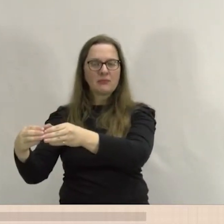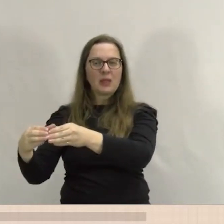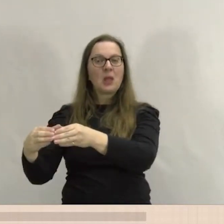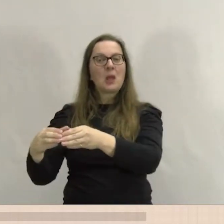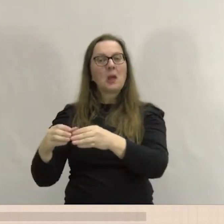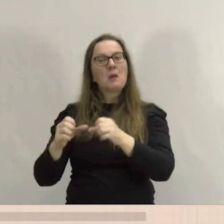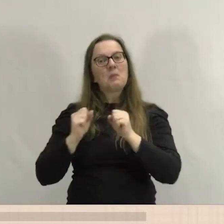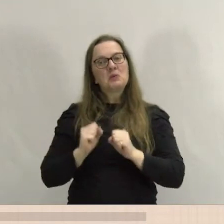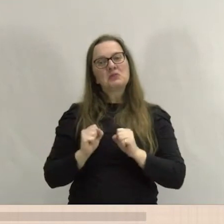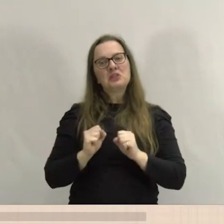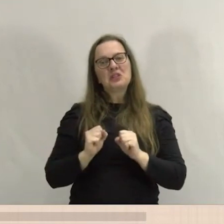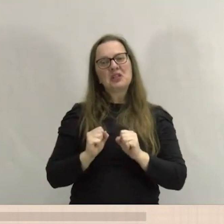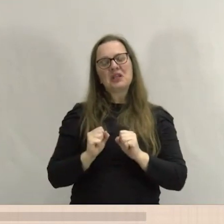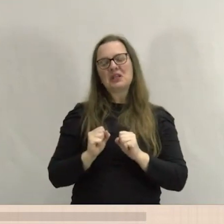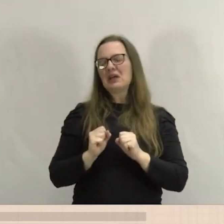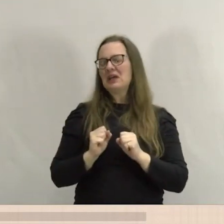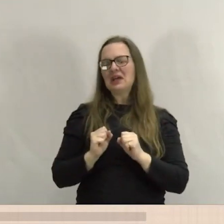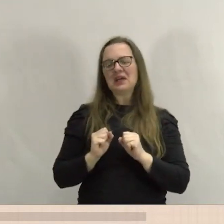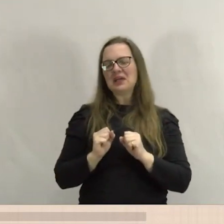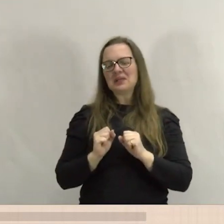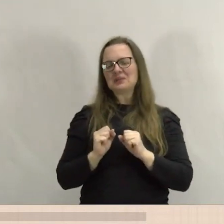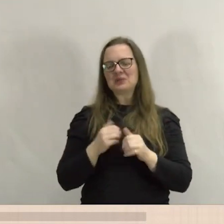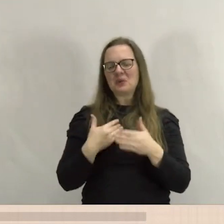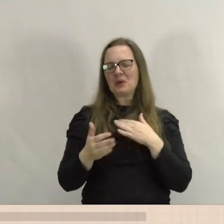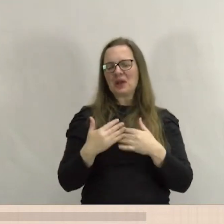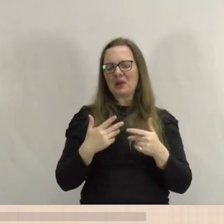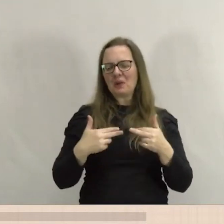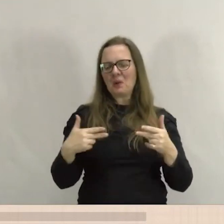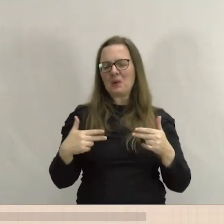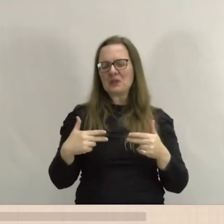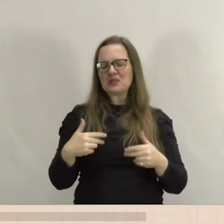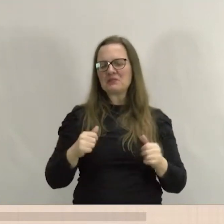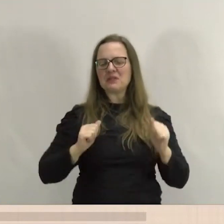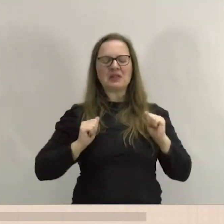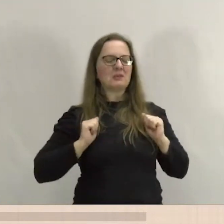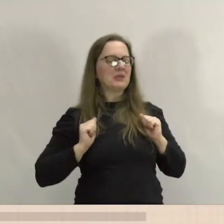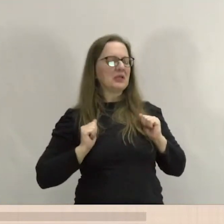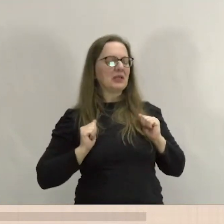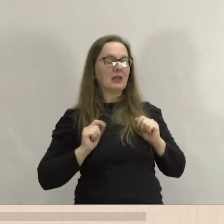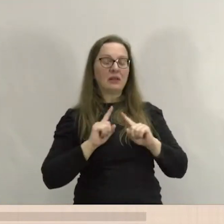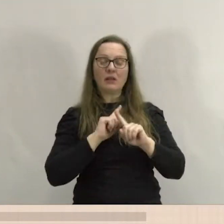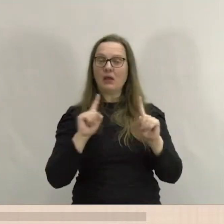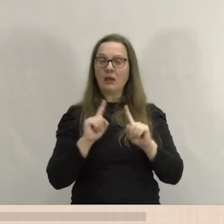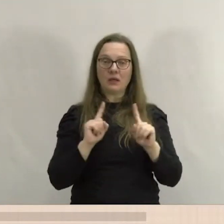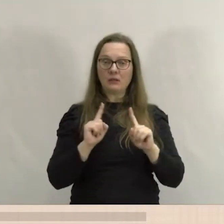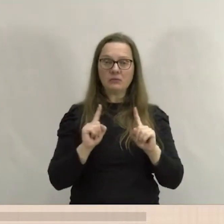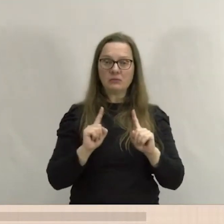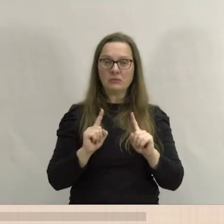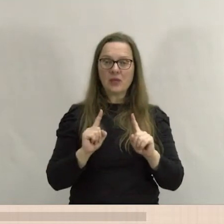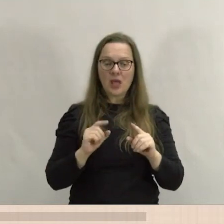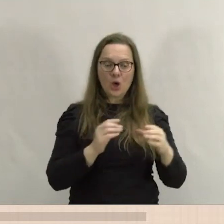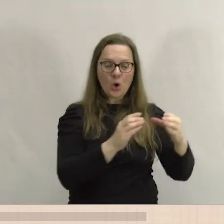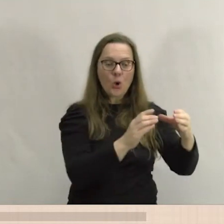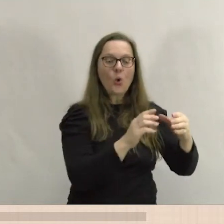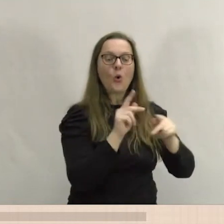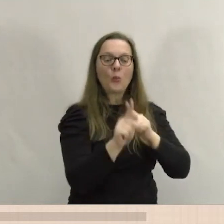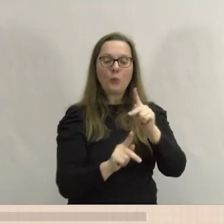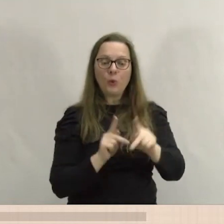quando quisesse, acampasse quando quisesse, ia para a direção para onde quisesse, e assim, foi assim que aconteceu no